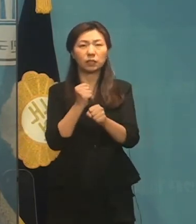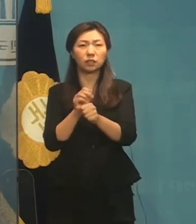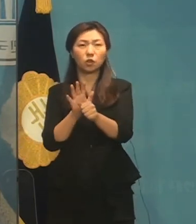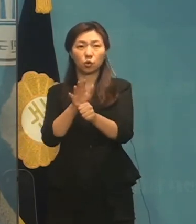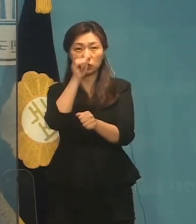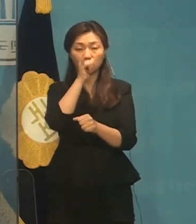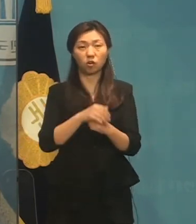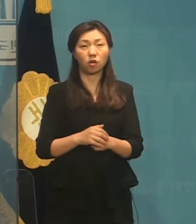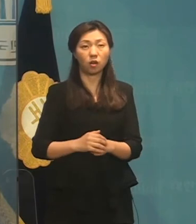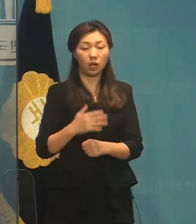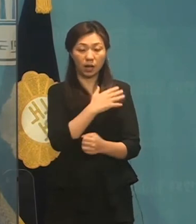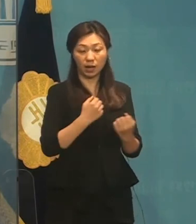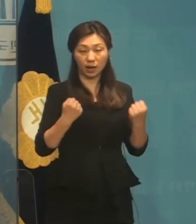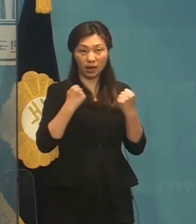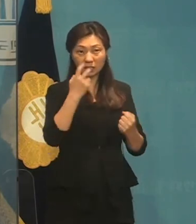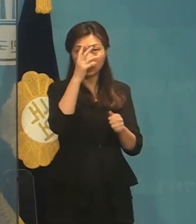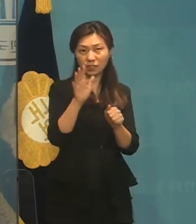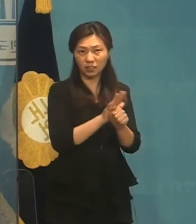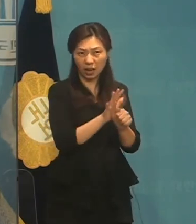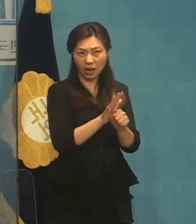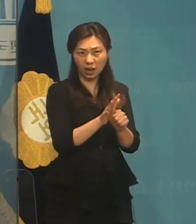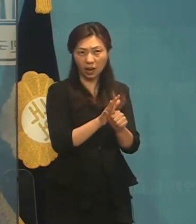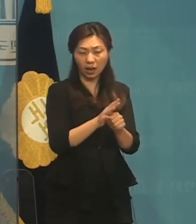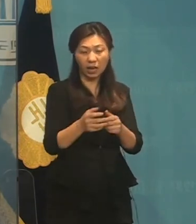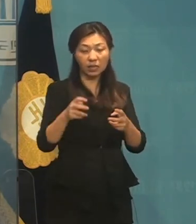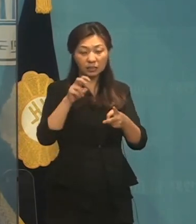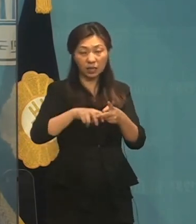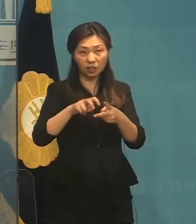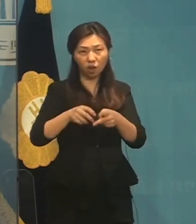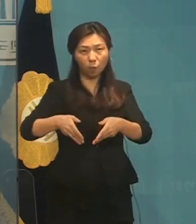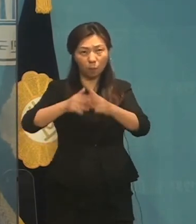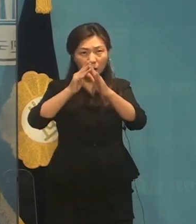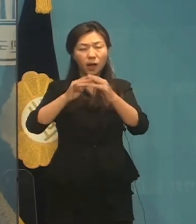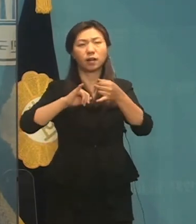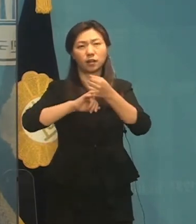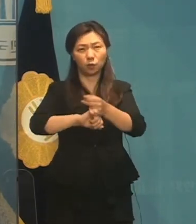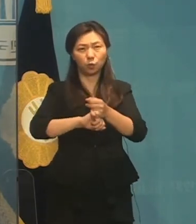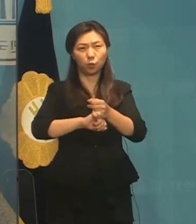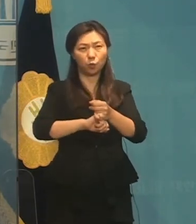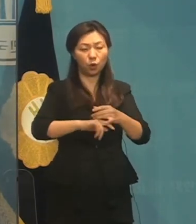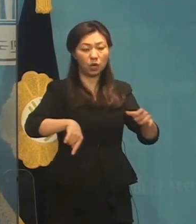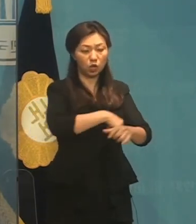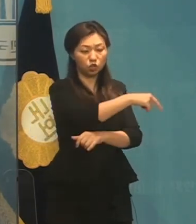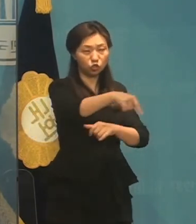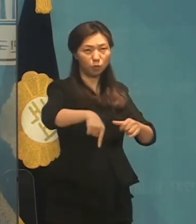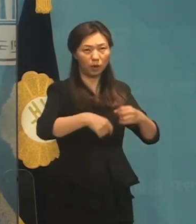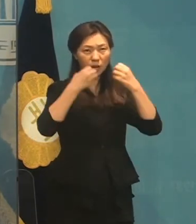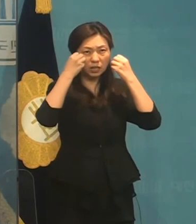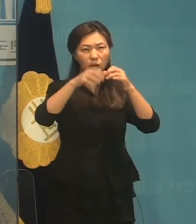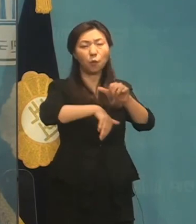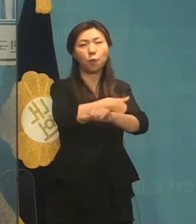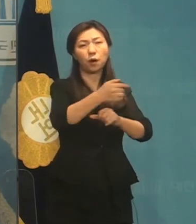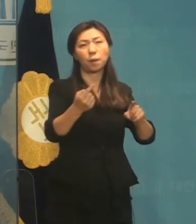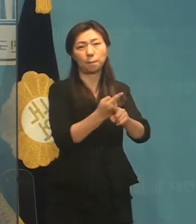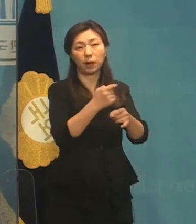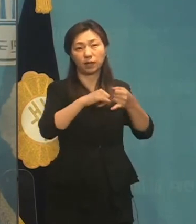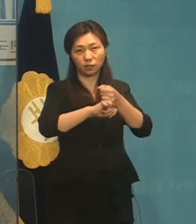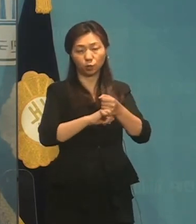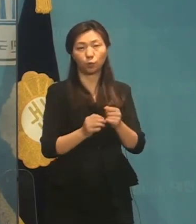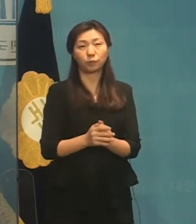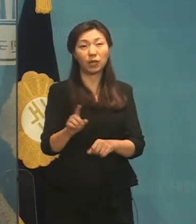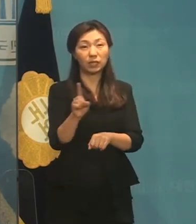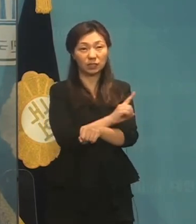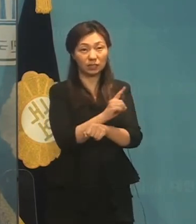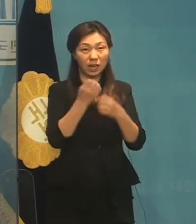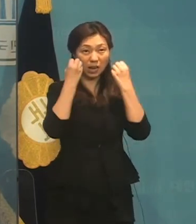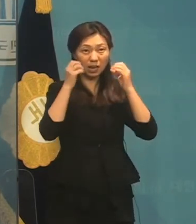헬스케어 국가산업단도 조기 착공하고 국가산업인근지역의 정규요건을 개선하겠습니다. 디지털 헬스케어